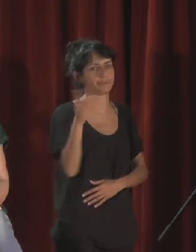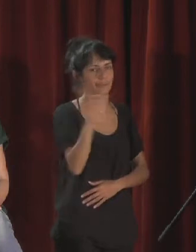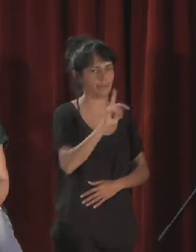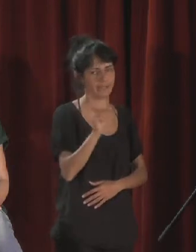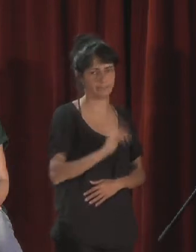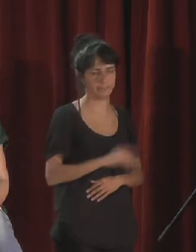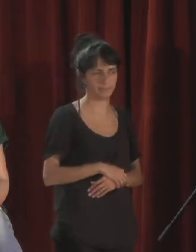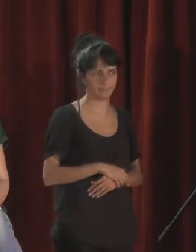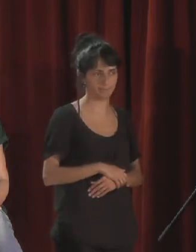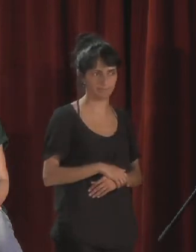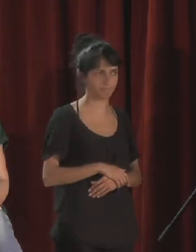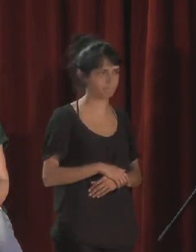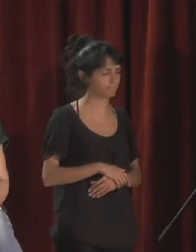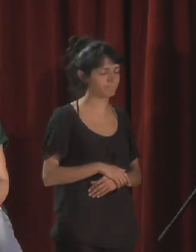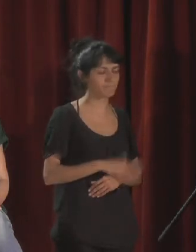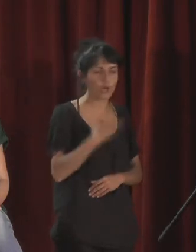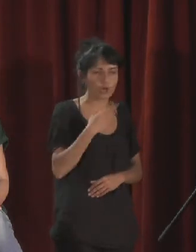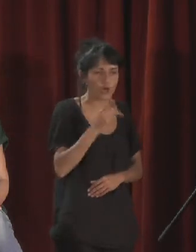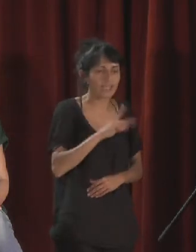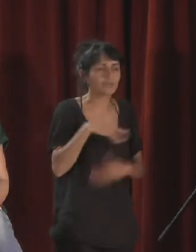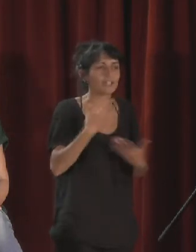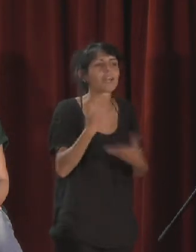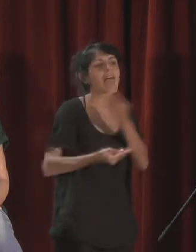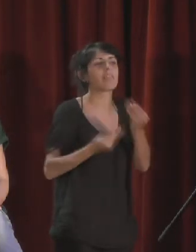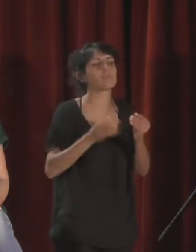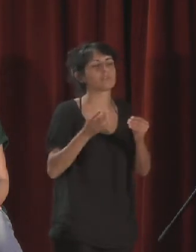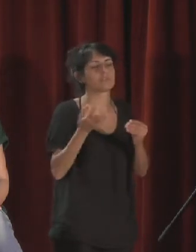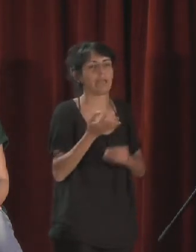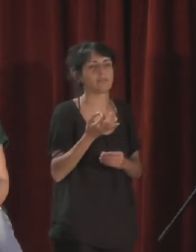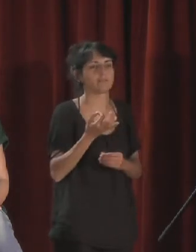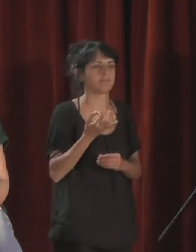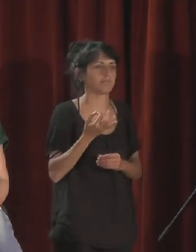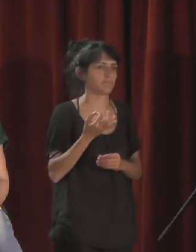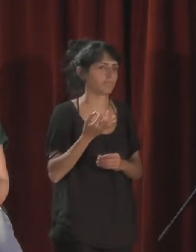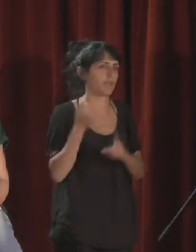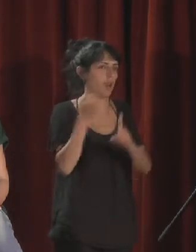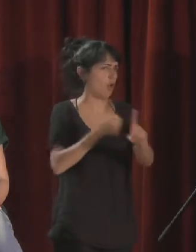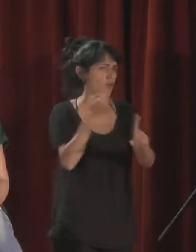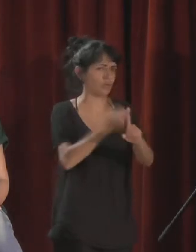asumir esa realidade. E por eso nos rebelamos. Nos rebelamos